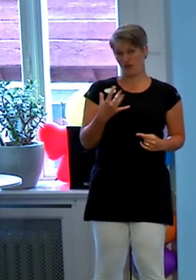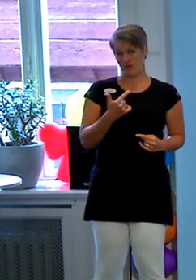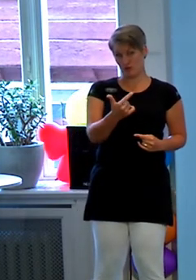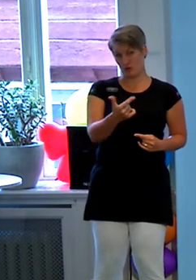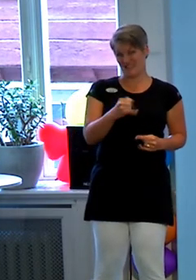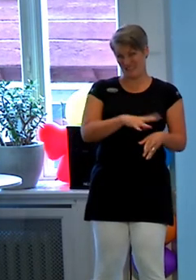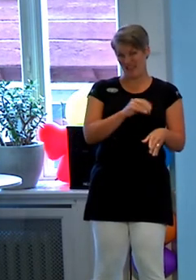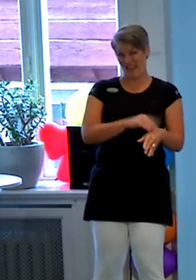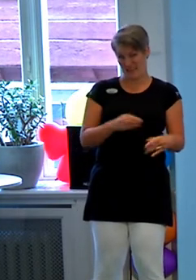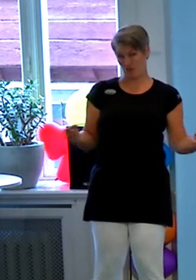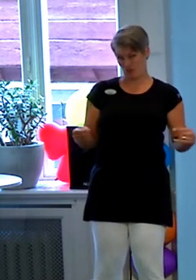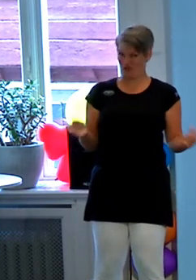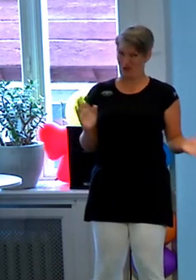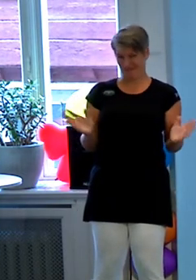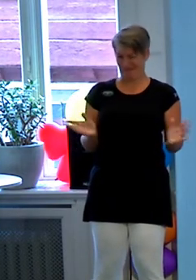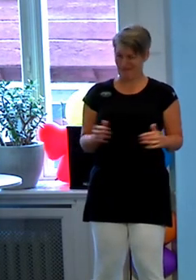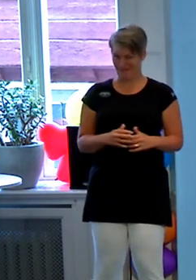Ja.